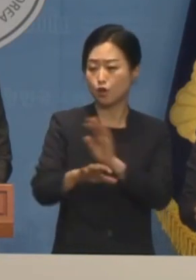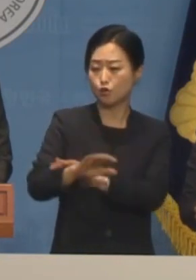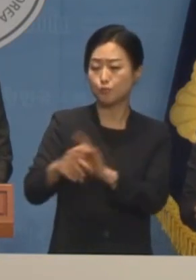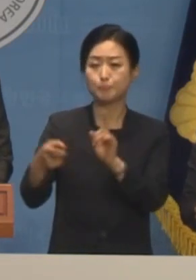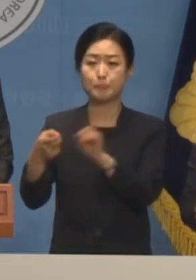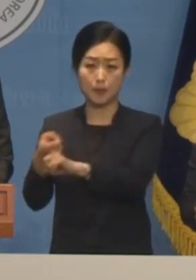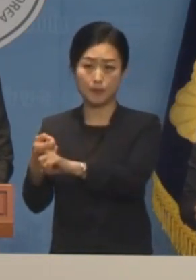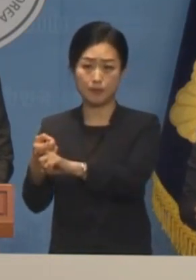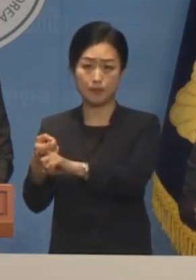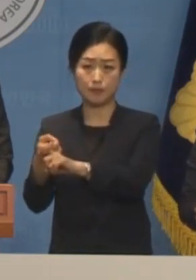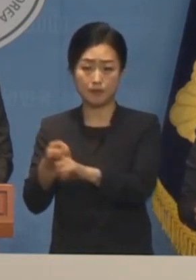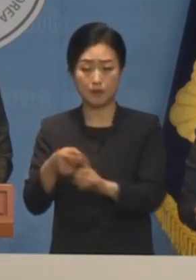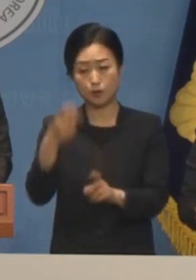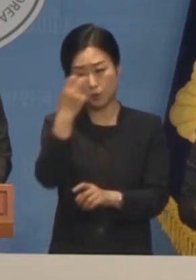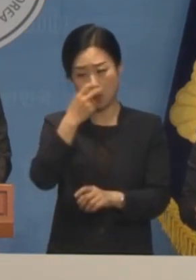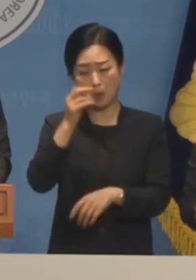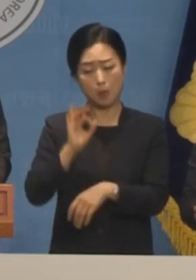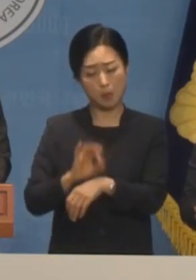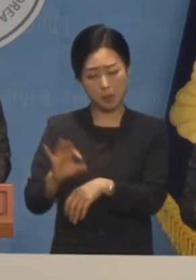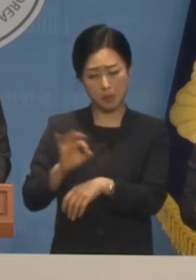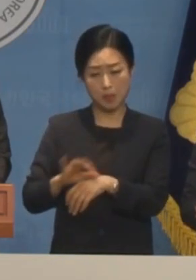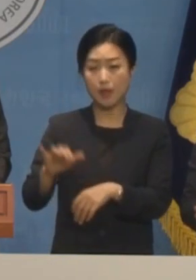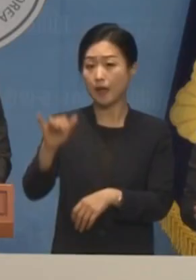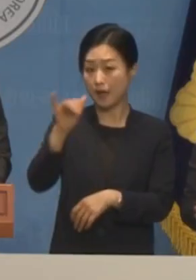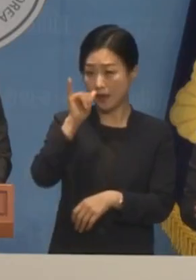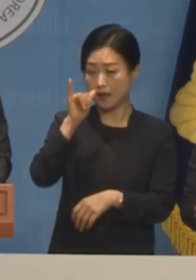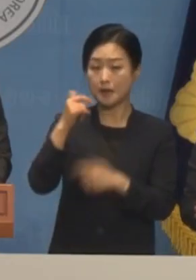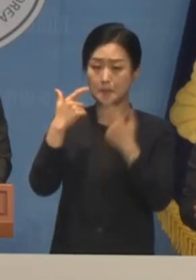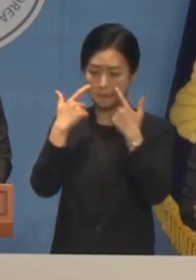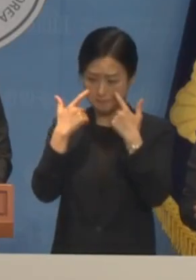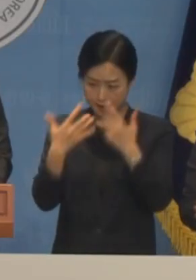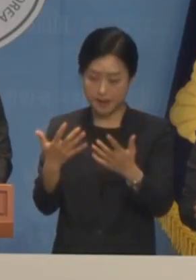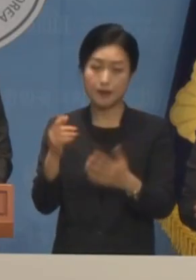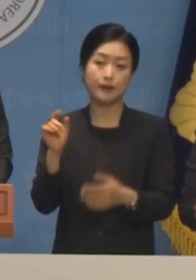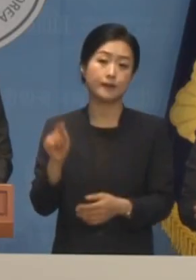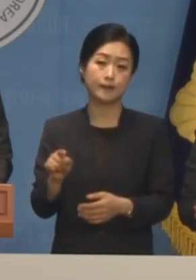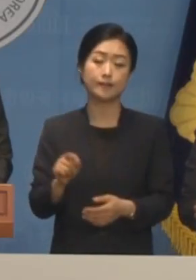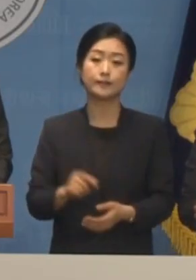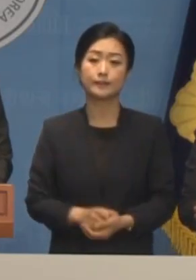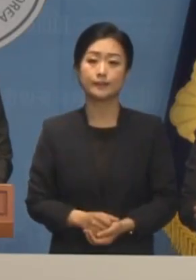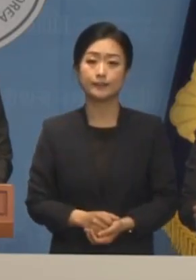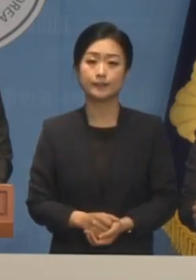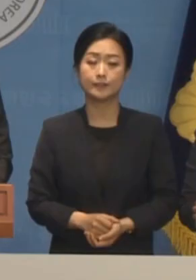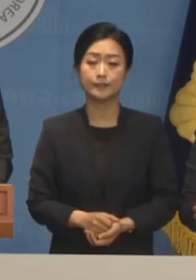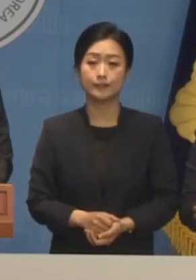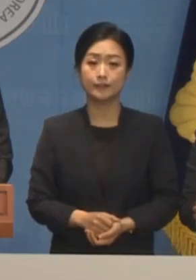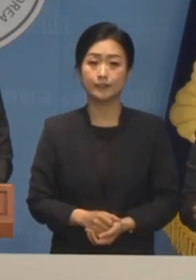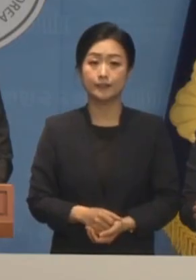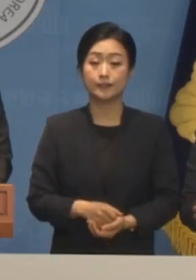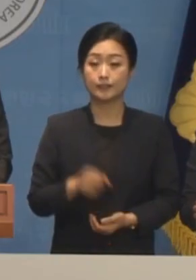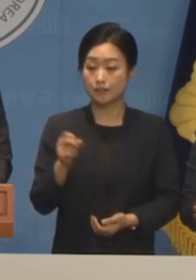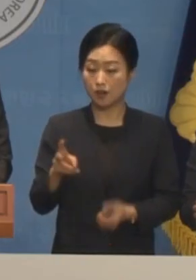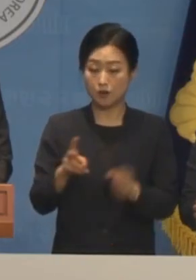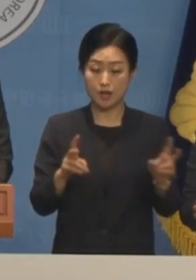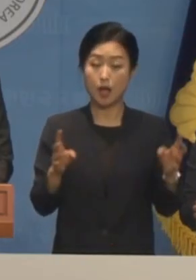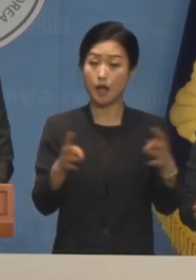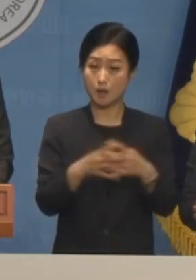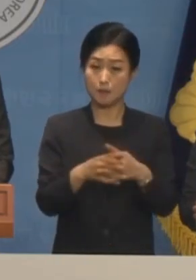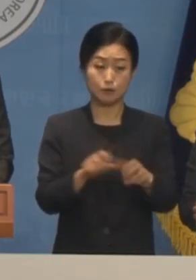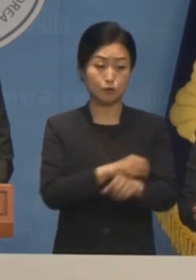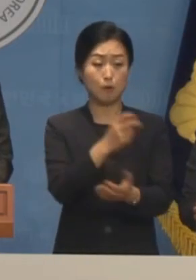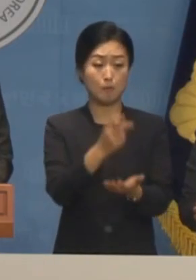불공정한 조사 를 진행하겠다는 의도를 명백히 드러내고 있습니다 여야 합의에 따른